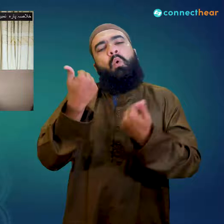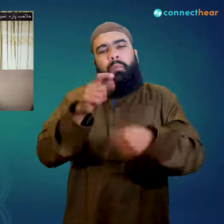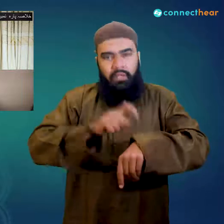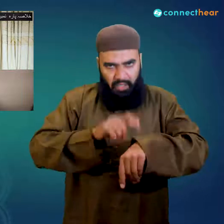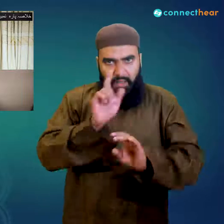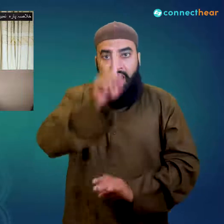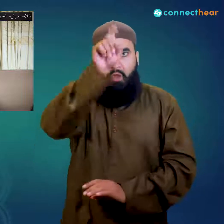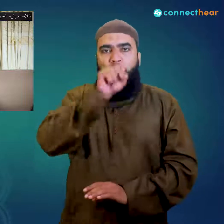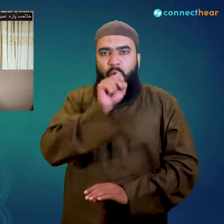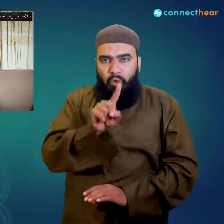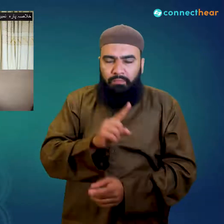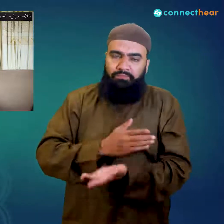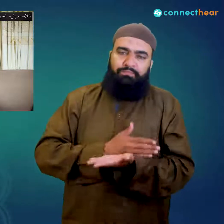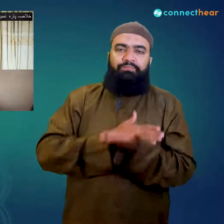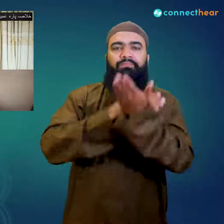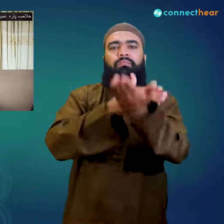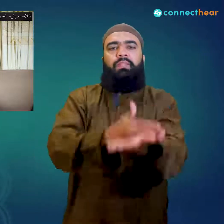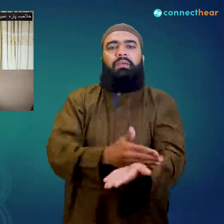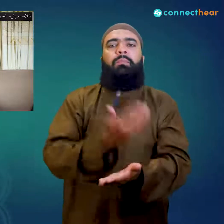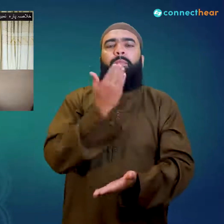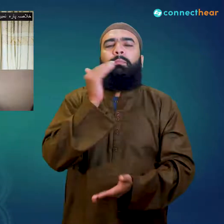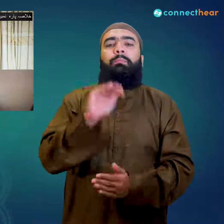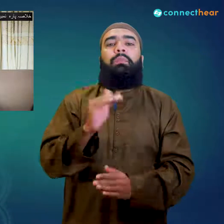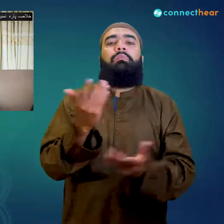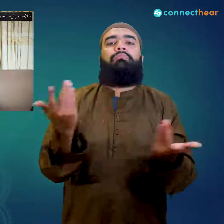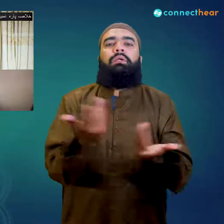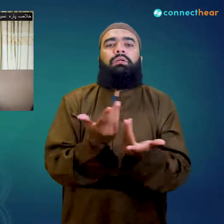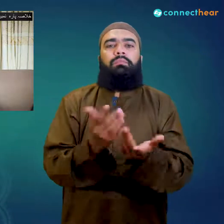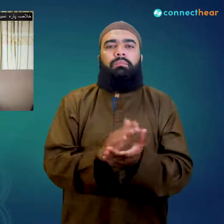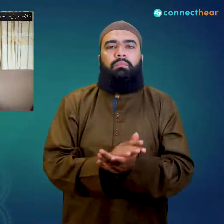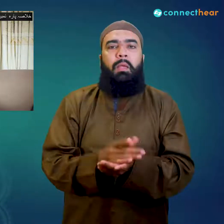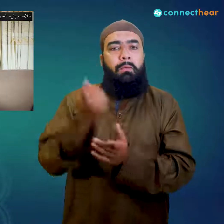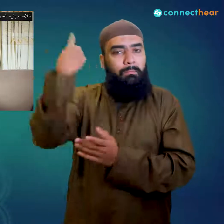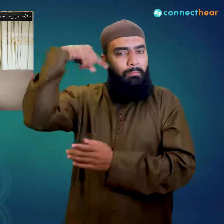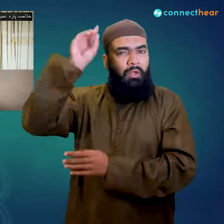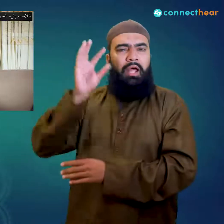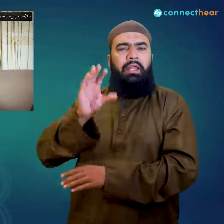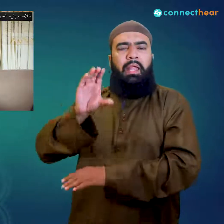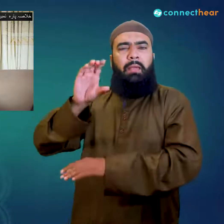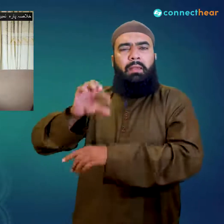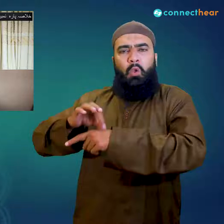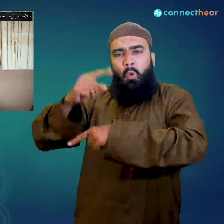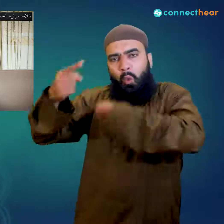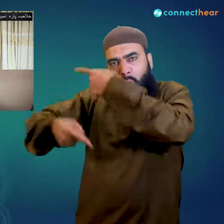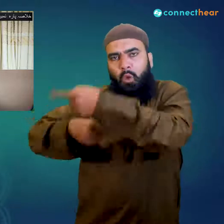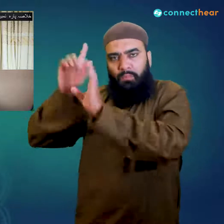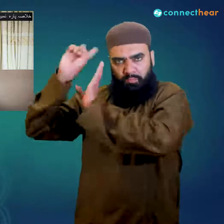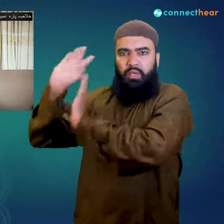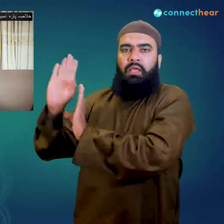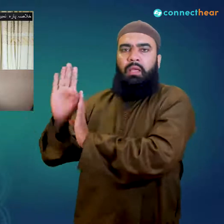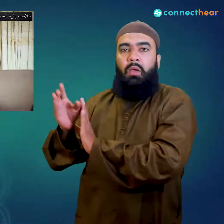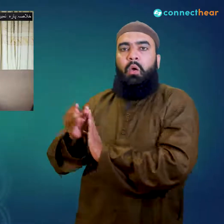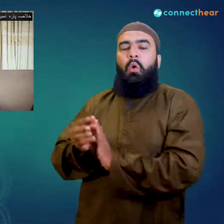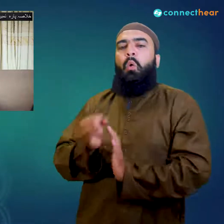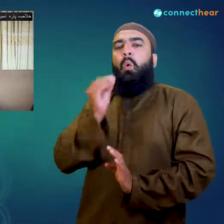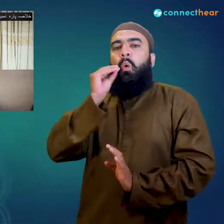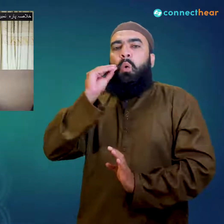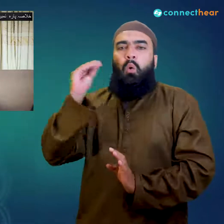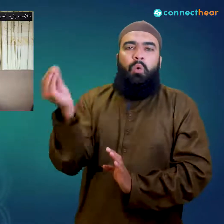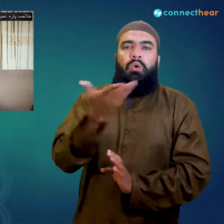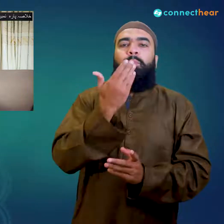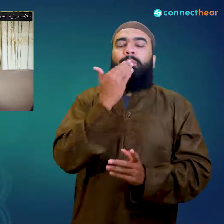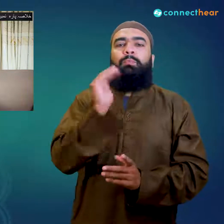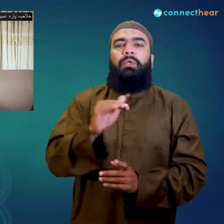ہیں۔ اور اس کی مثال بھی دی جاتی ہے، جیسے پچھلی امتوں میں طہارت کے لیے پانی ضروری تھا، اس شریعت کے